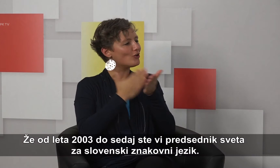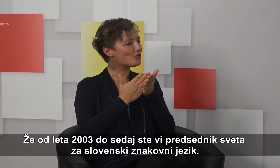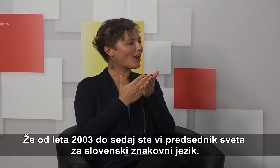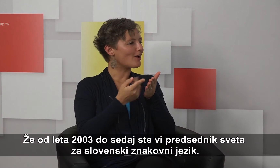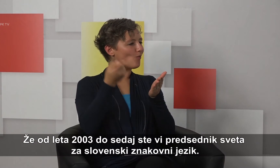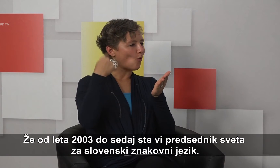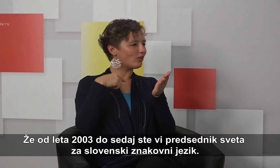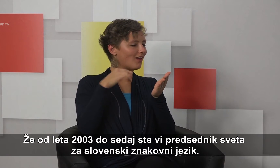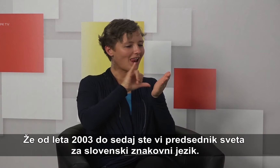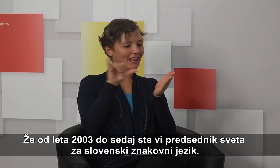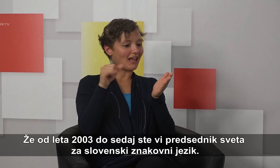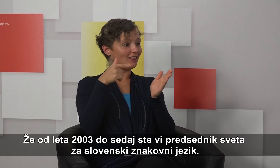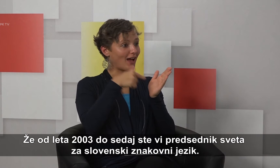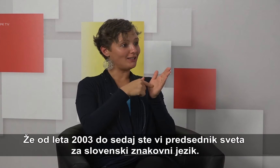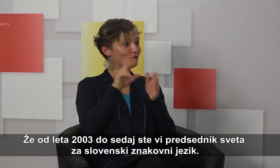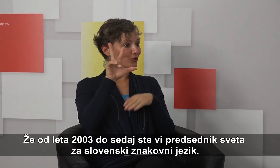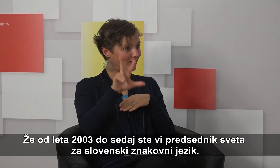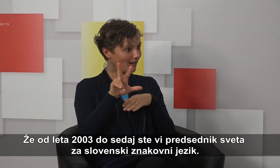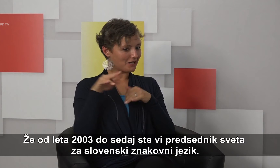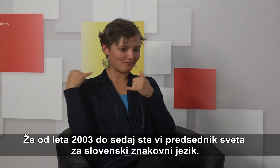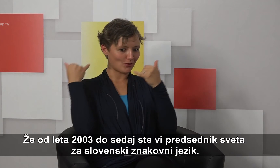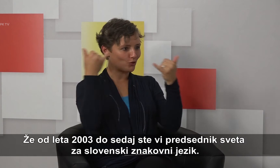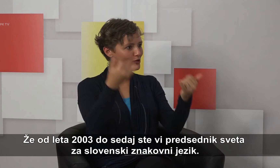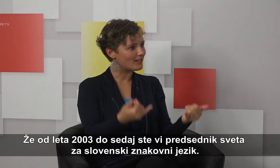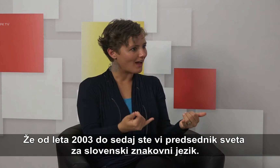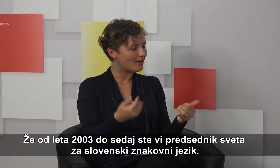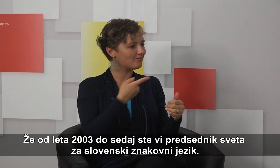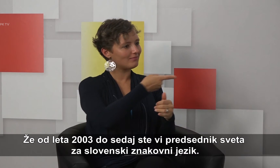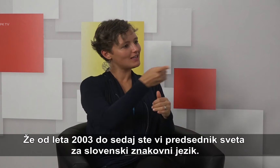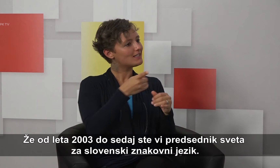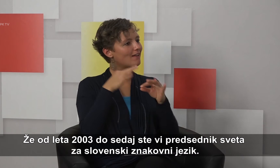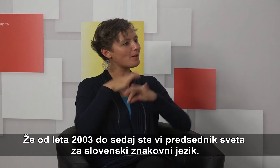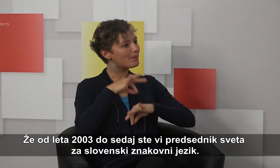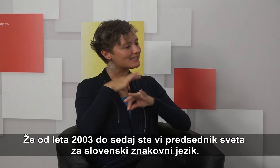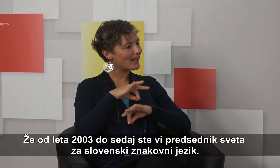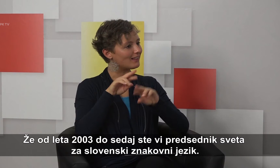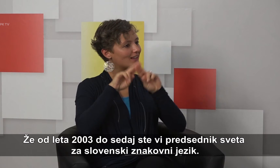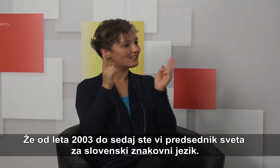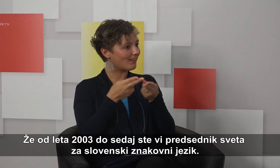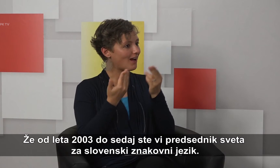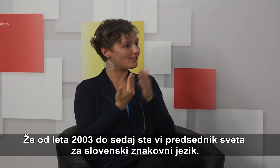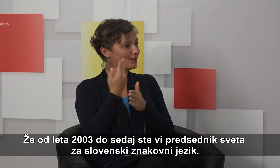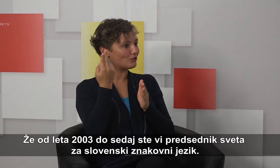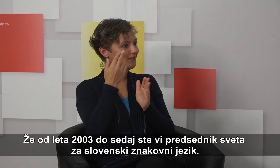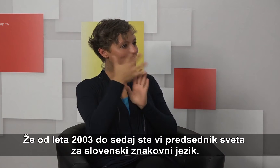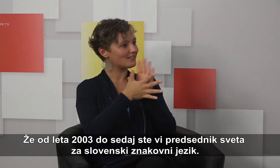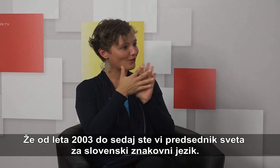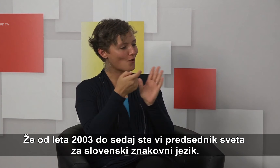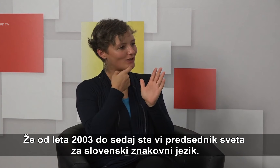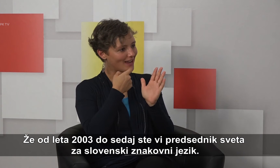Že od leta 2003 do sedaj ste bil predsednik sveta za slovenski znakovni